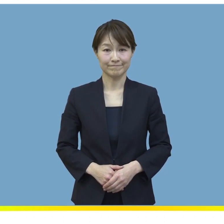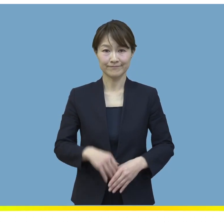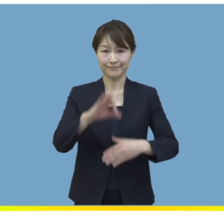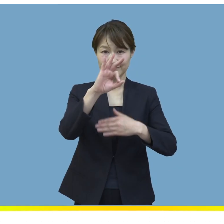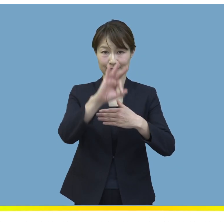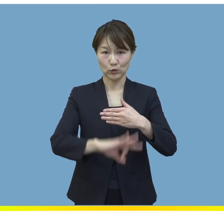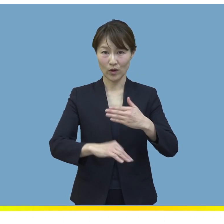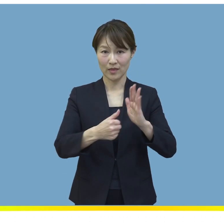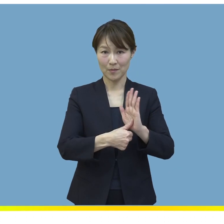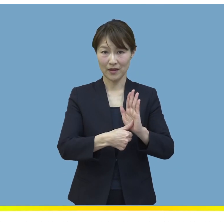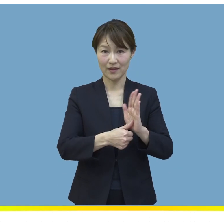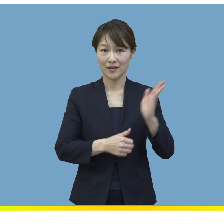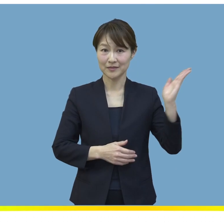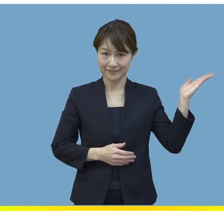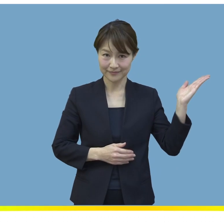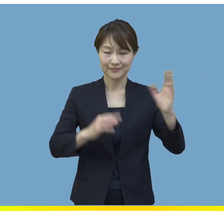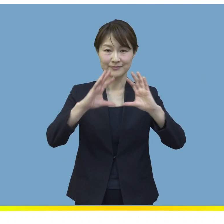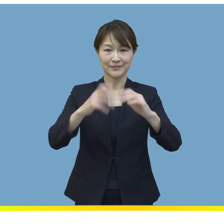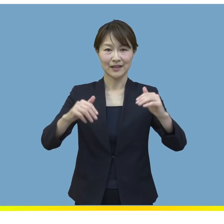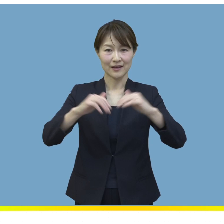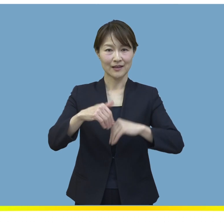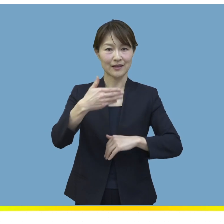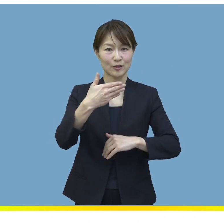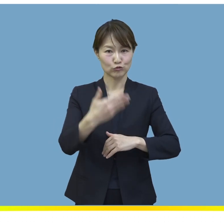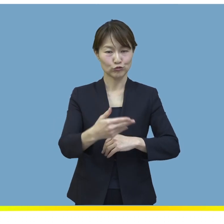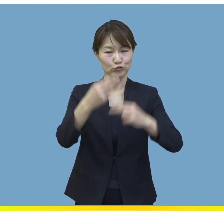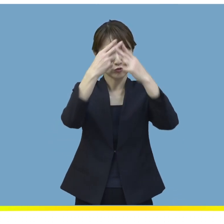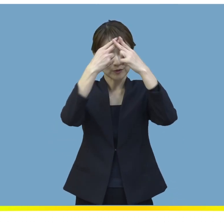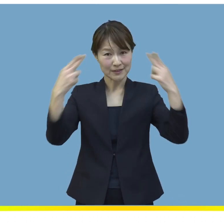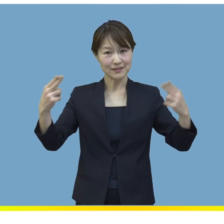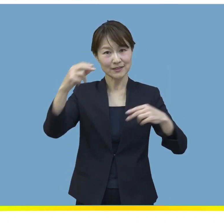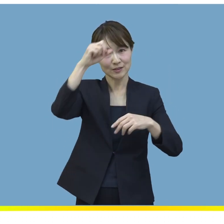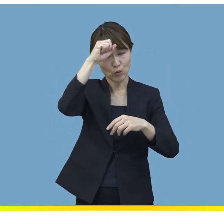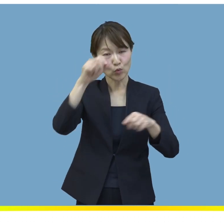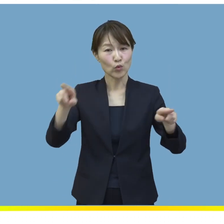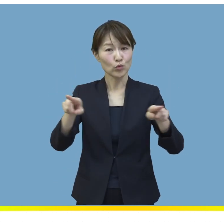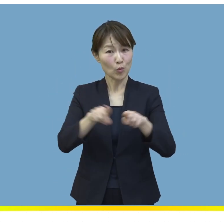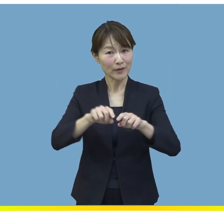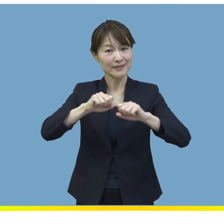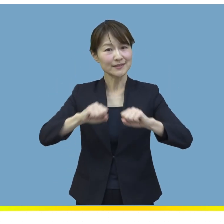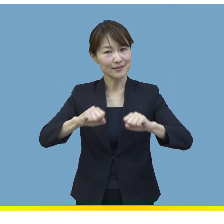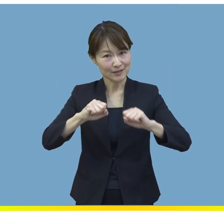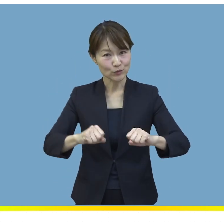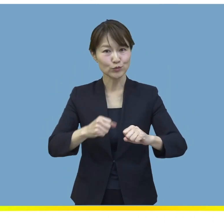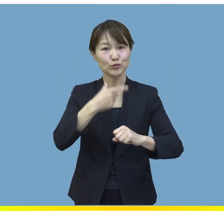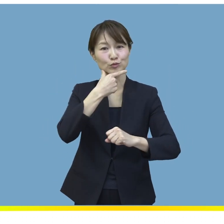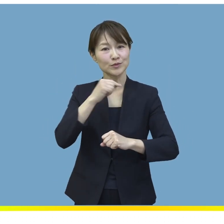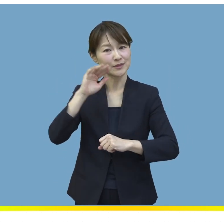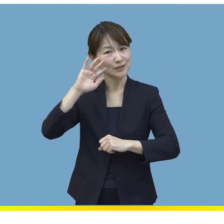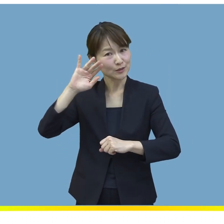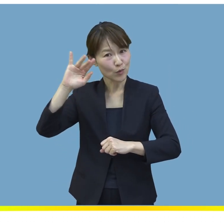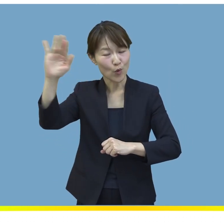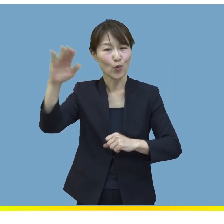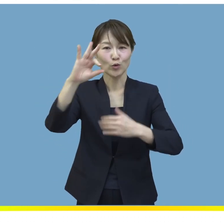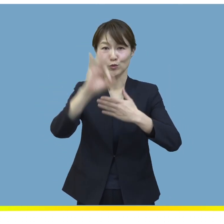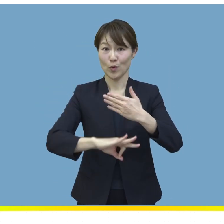世田谷区認知症とともに生きる希望条例をご存じですか